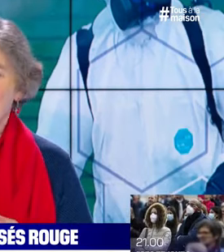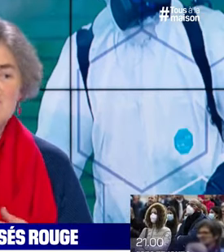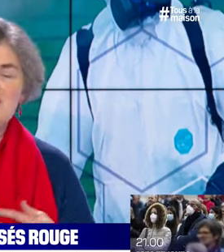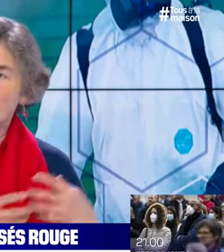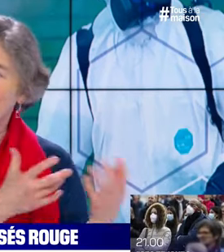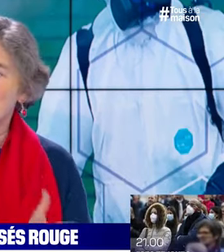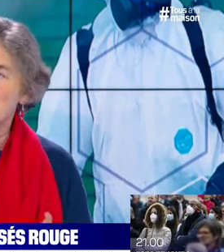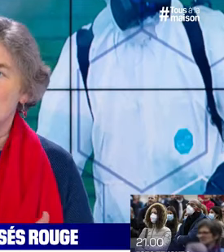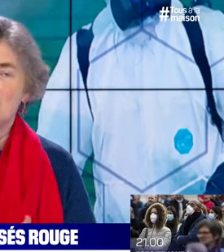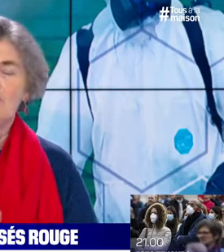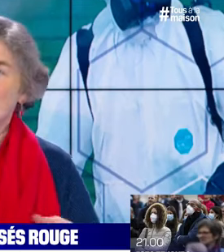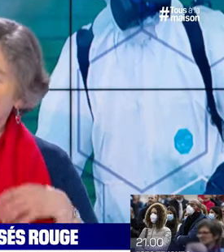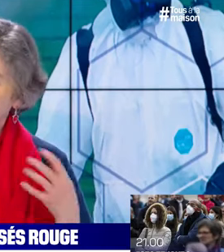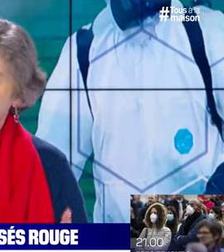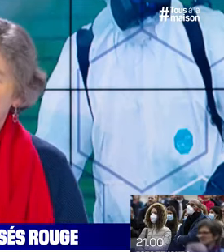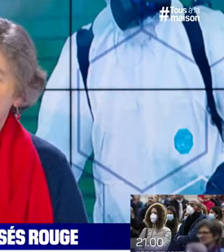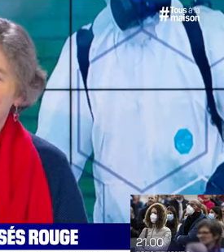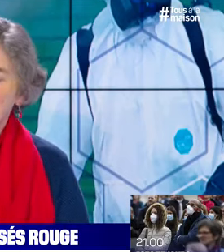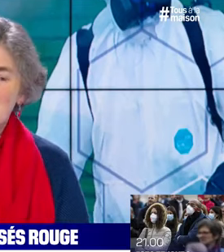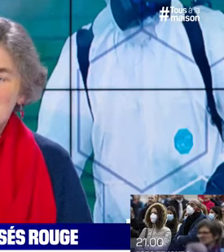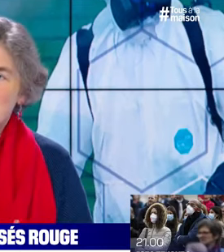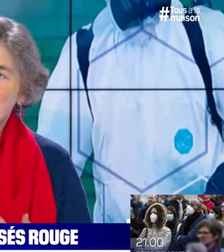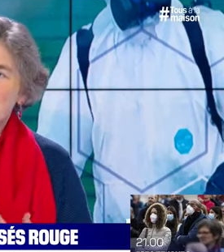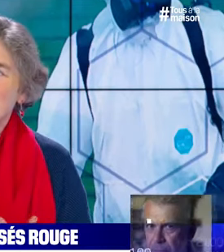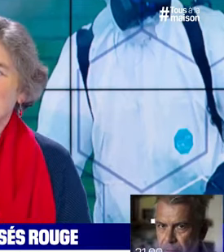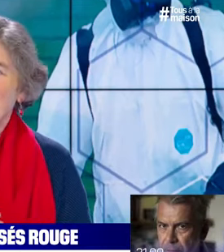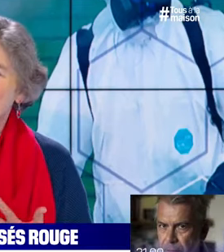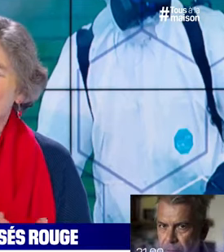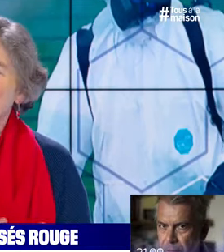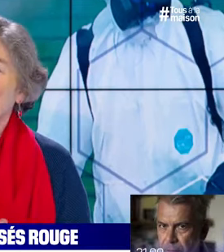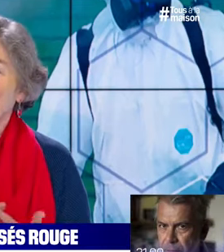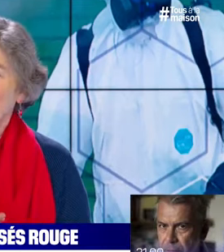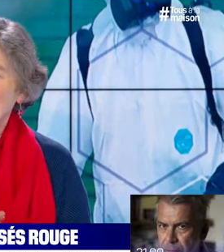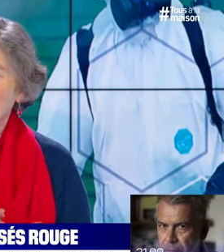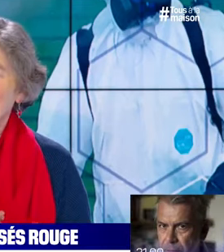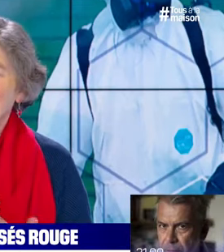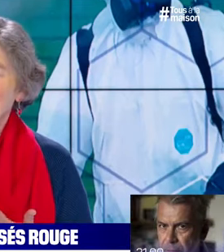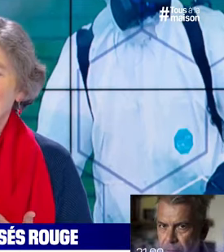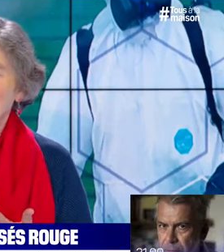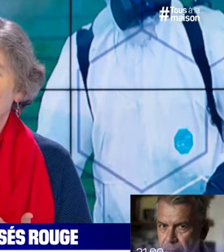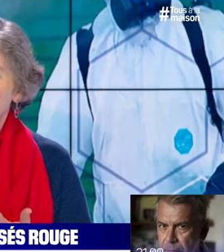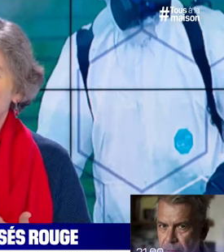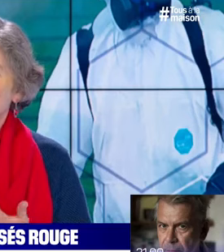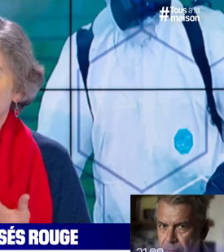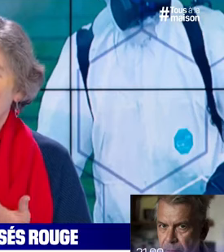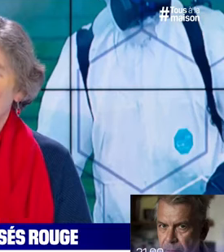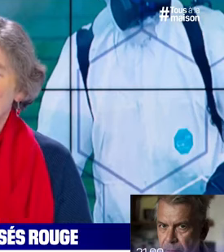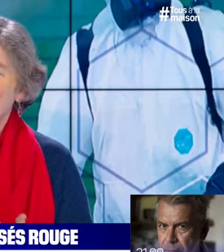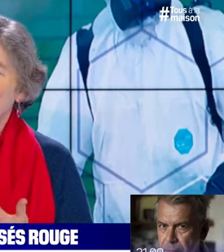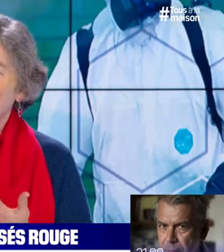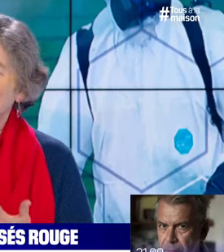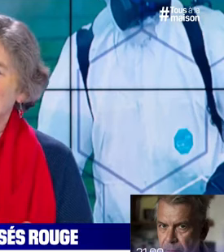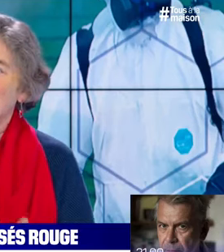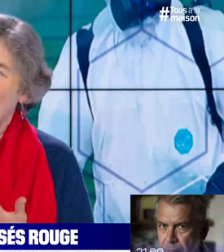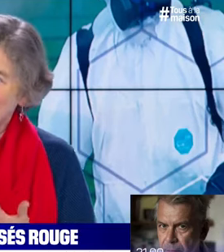qui doivent y penser, il n'y a pas que M. Salomon, il n'y a pas que les professionnels de santé, c'est quelque chose qui doit être absolument compris et je dirais que la population